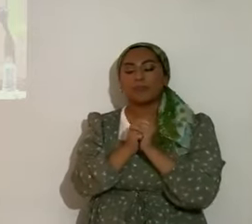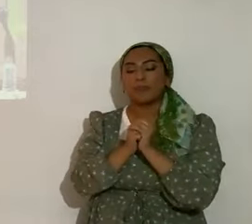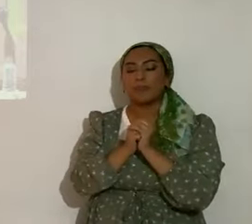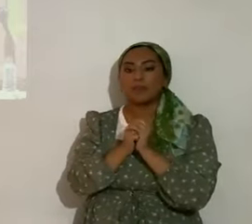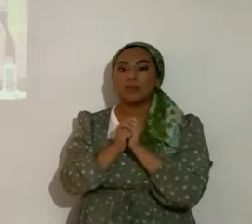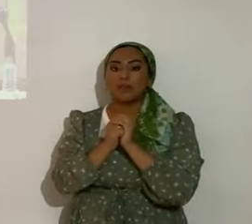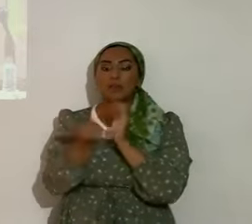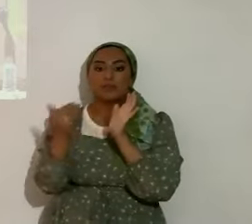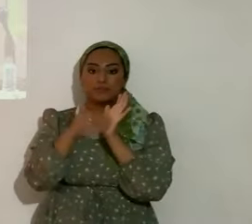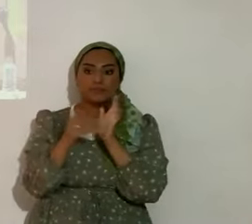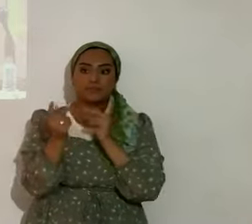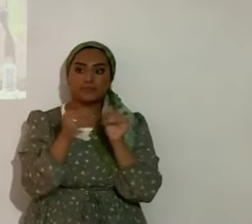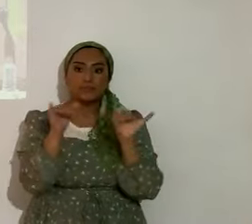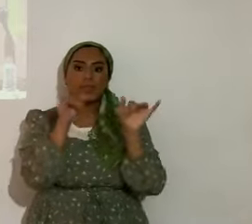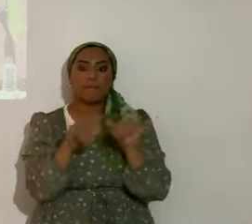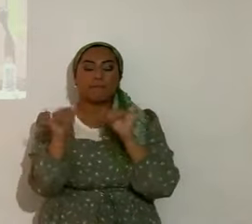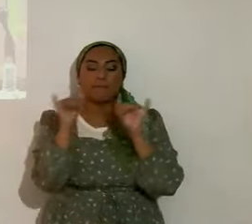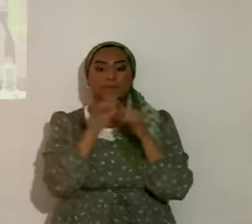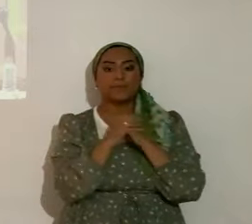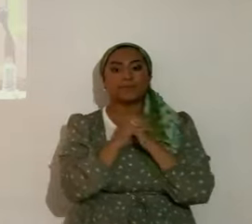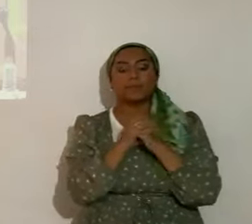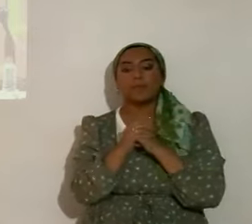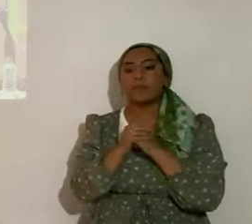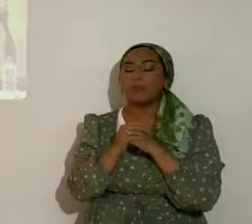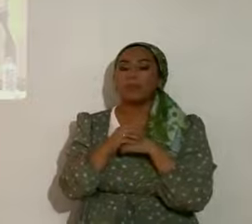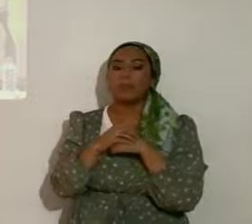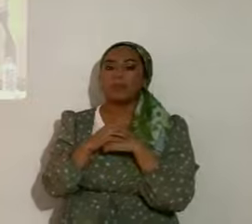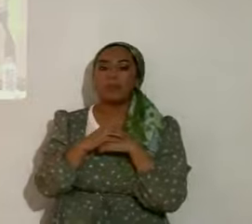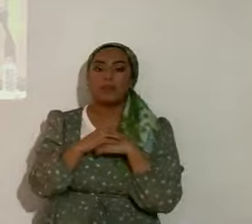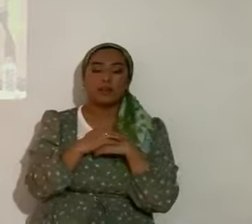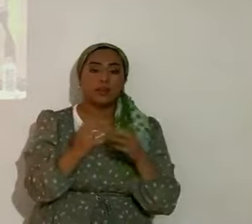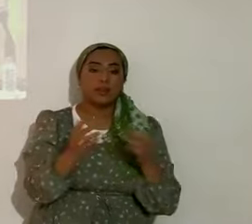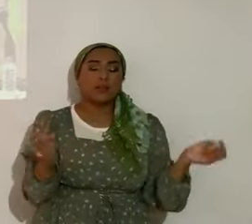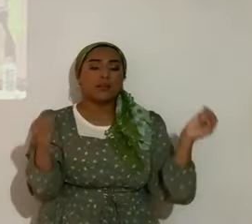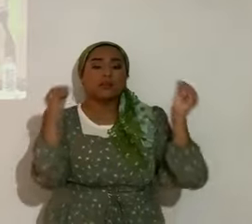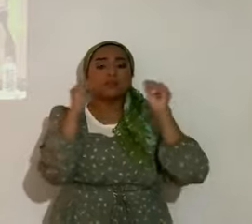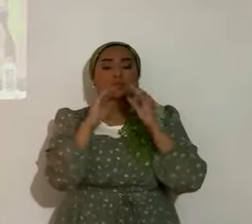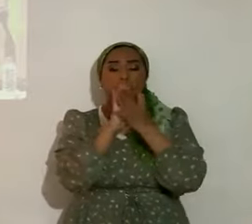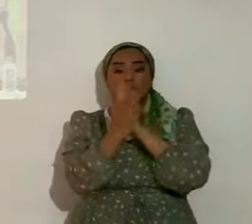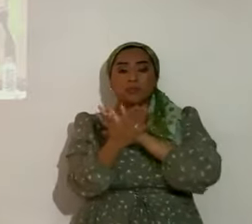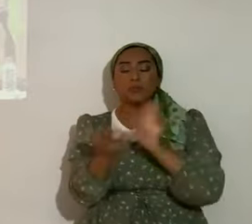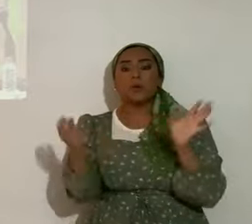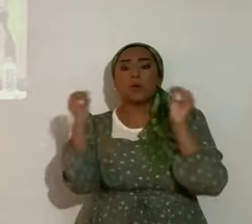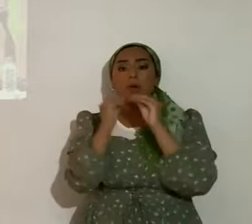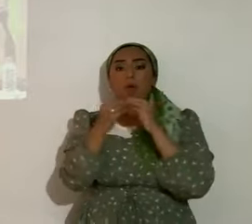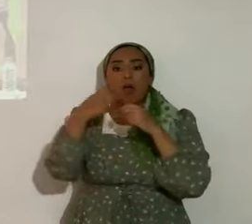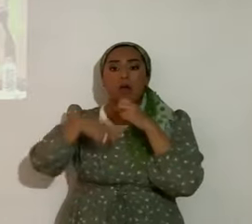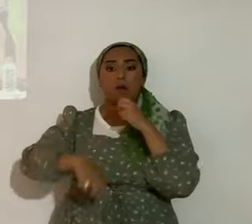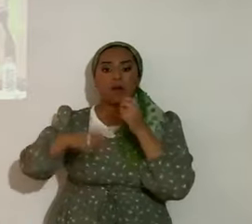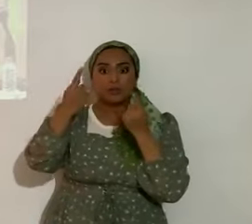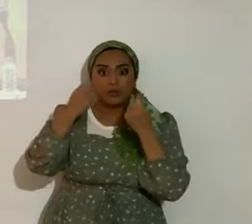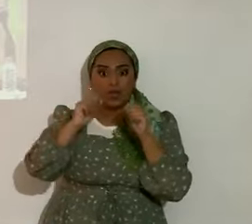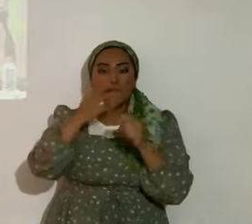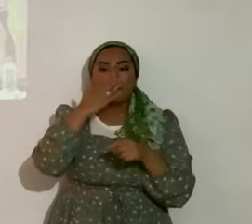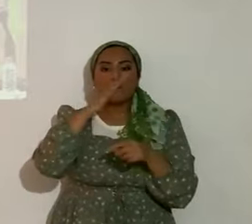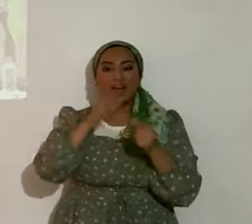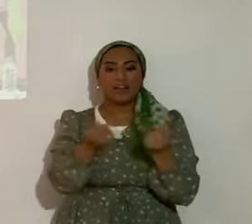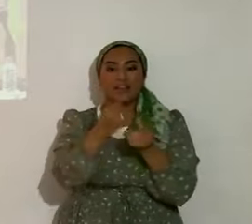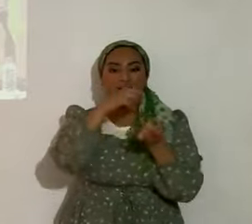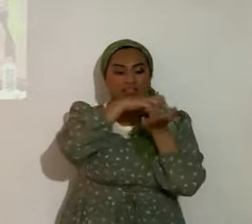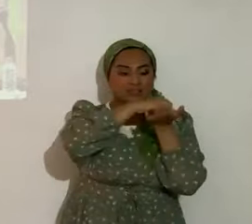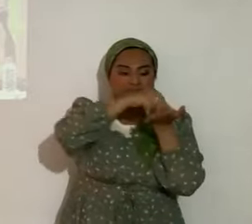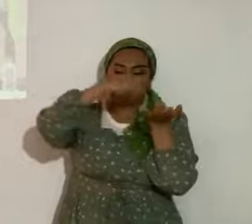Y persistes en esa actitud. Entonces, más difícil será que te deshagas del mal, más